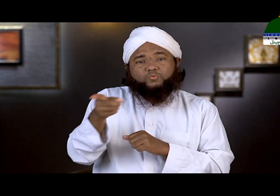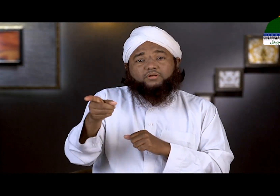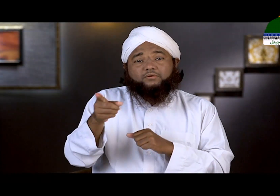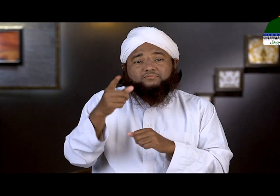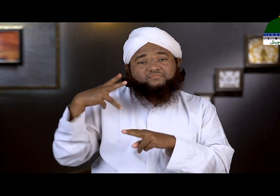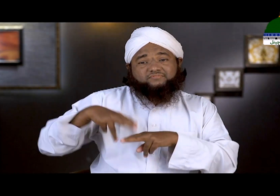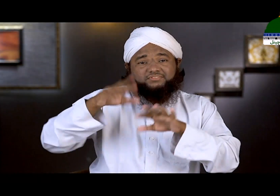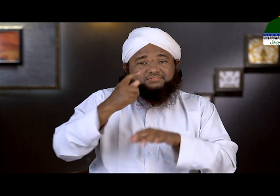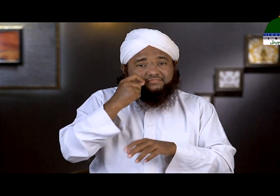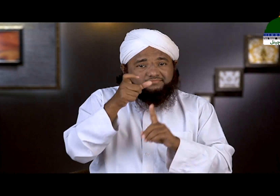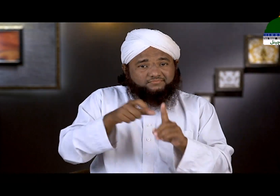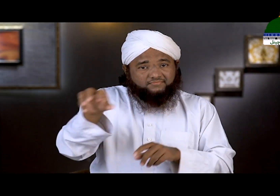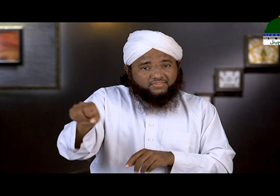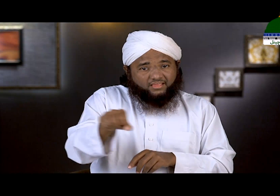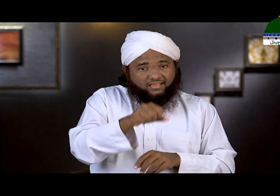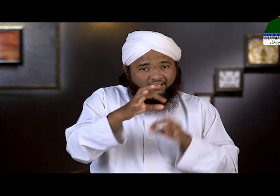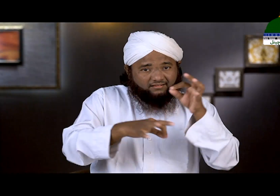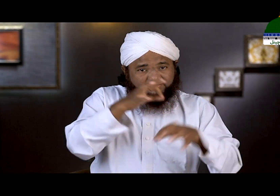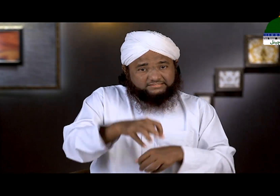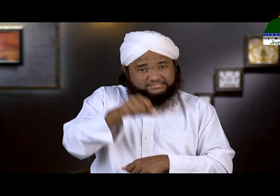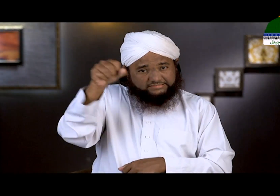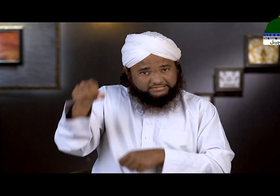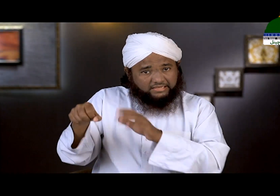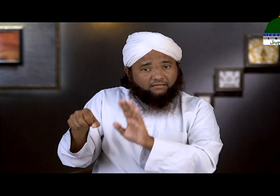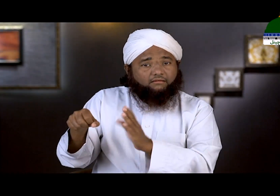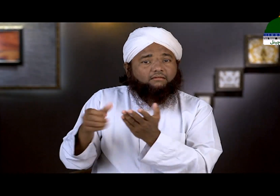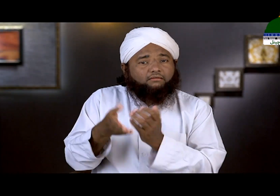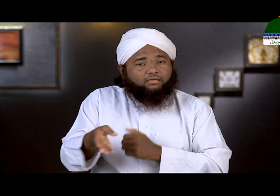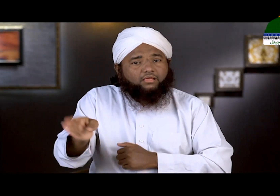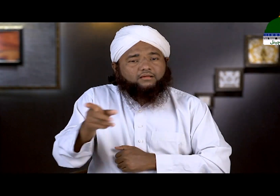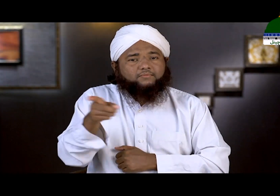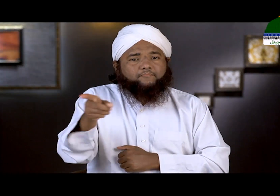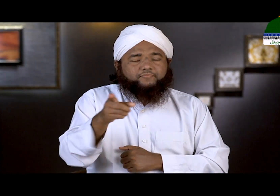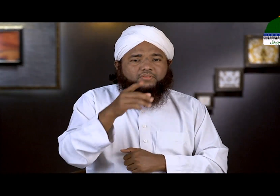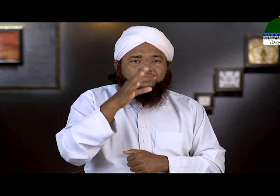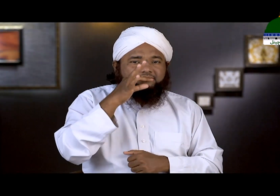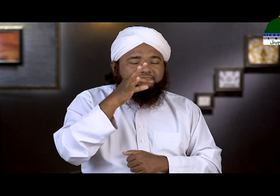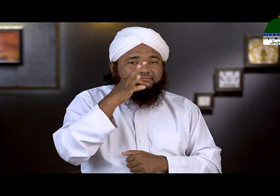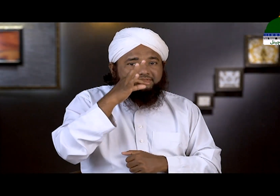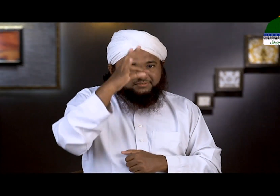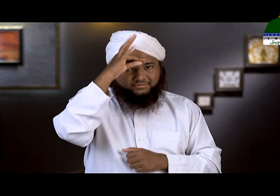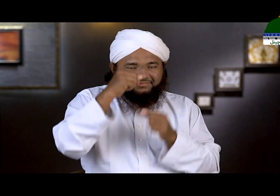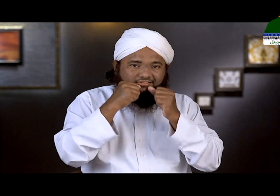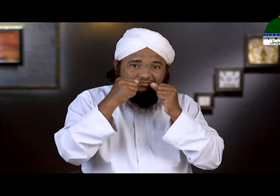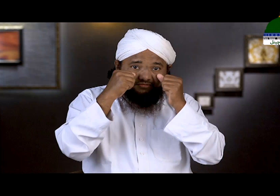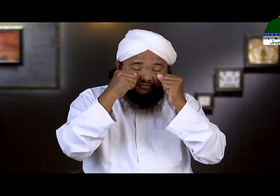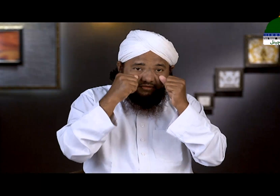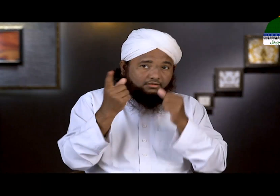مدنی مصطفیٰ صلی اللہ علیہ وآلہ وسلم حضرت آدم علیہ السلام کی یہ صدا سن کر جلدی سے فرشتوں کے